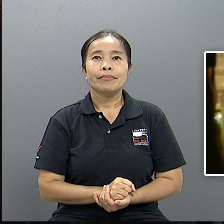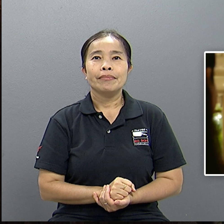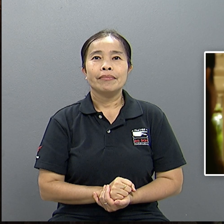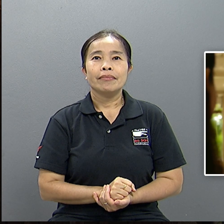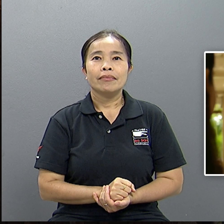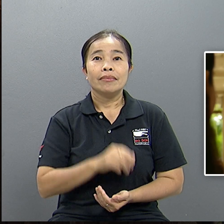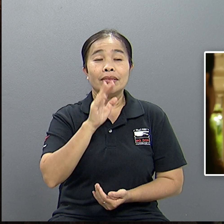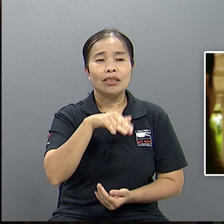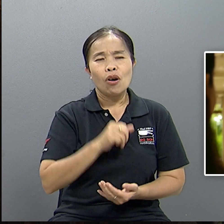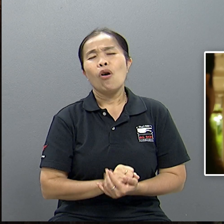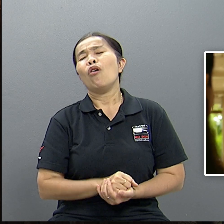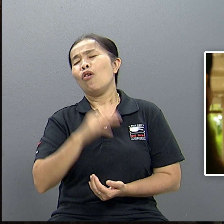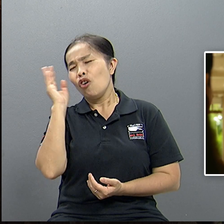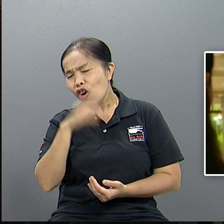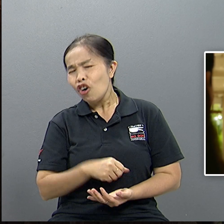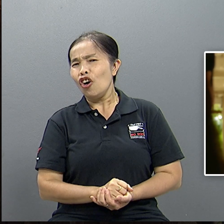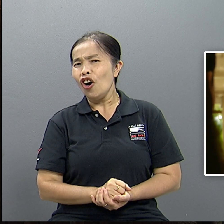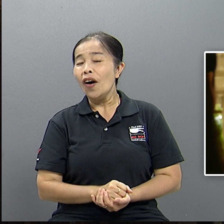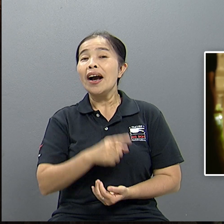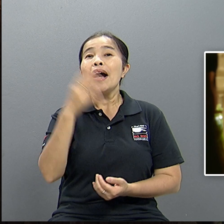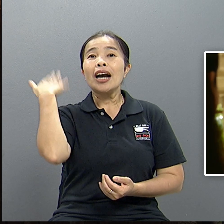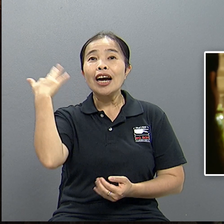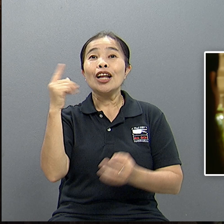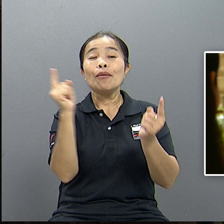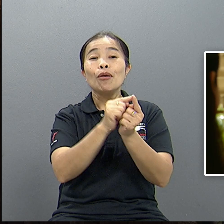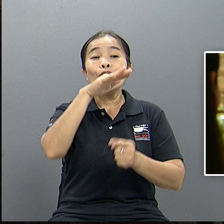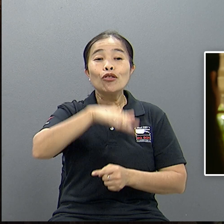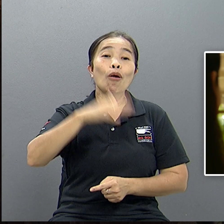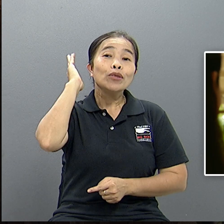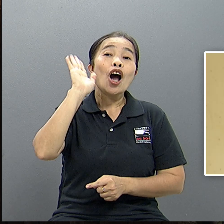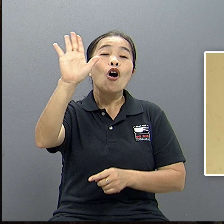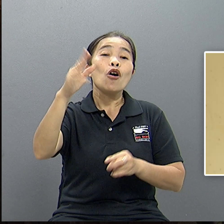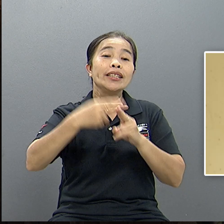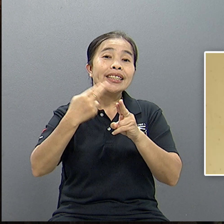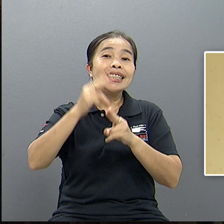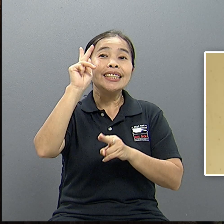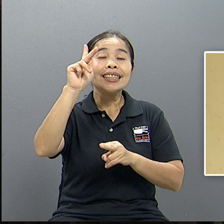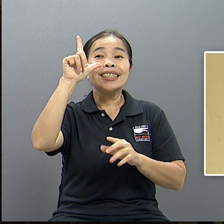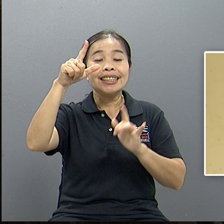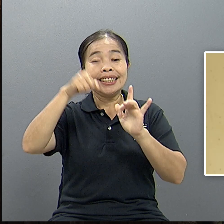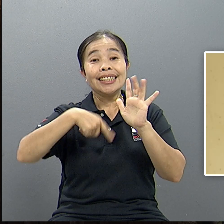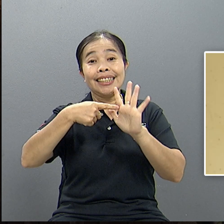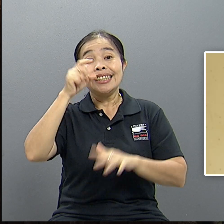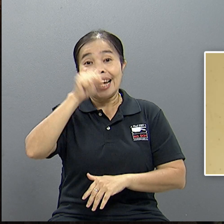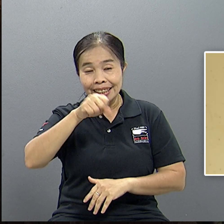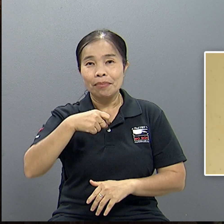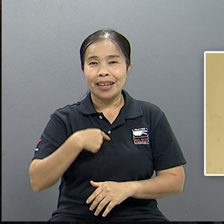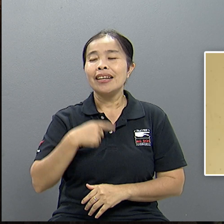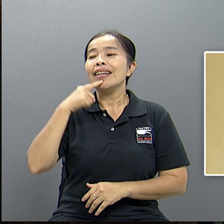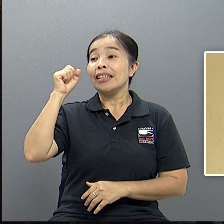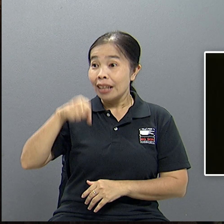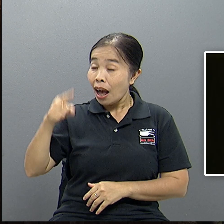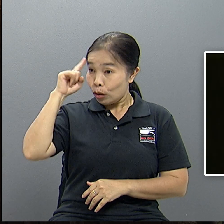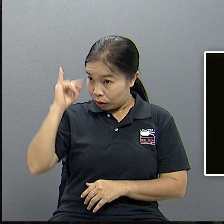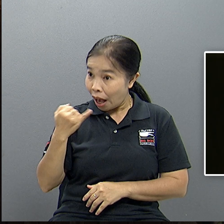พุทโธพุทถังที่แท้แม่อ่อนก็เป็นน้องสาวพี่กล้านี่เองคุณปรางรู้จักพี่ชายฉันด้